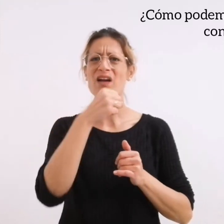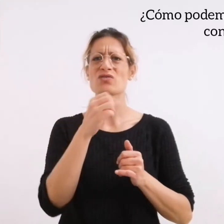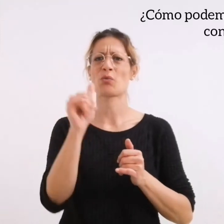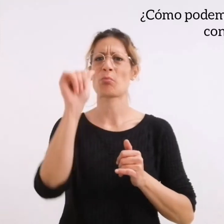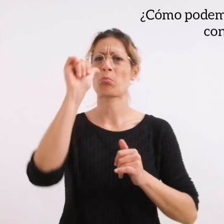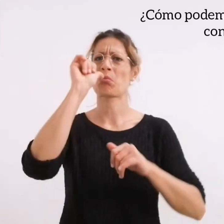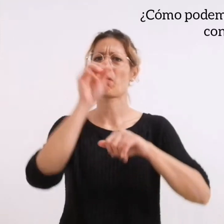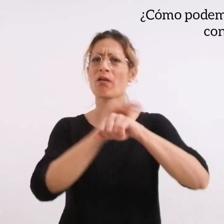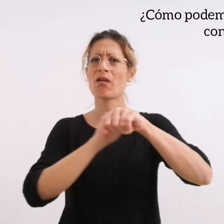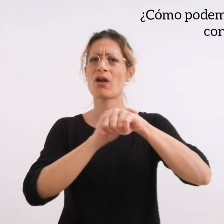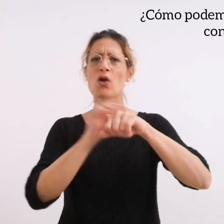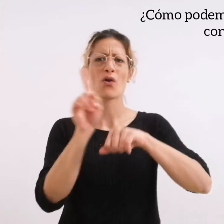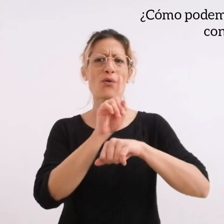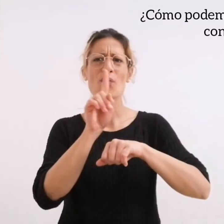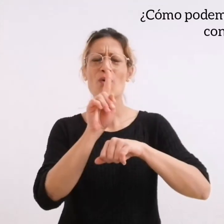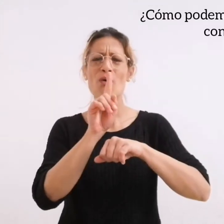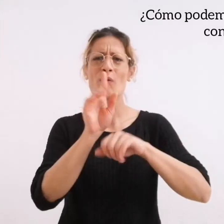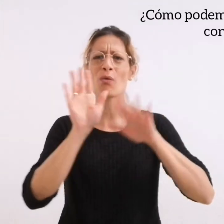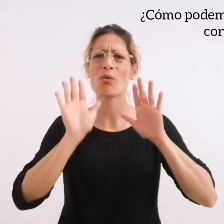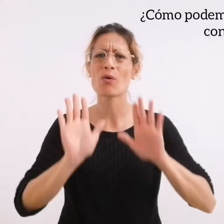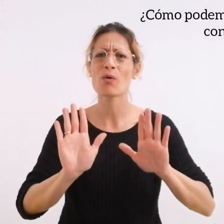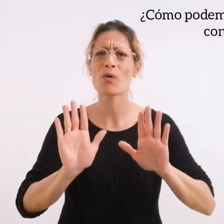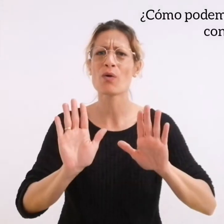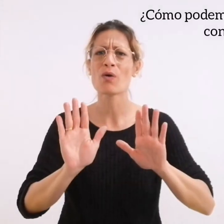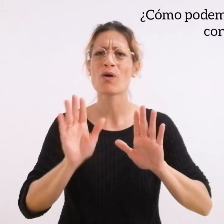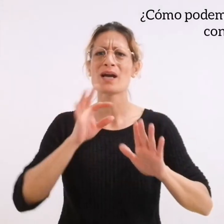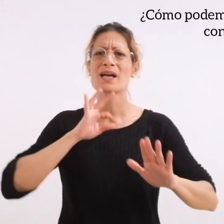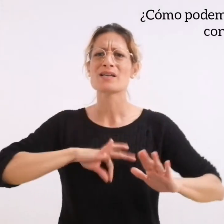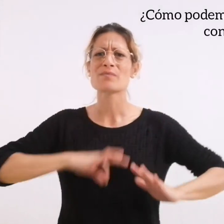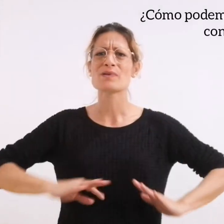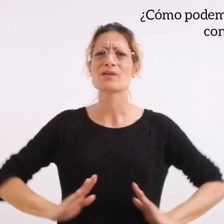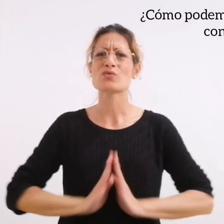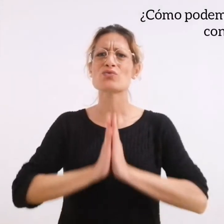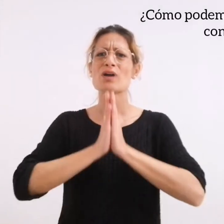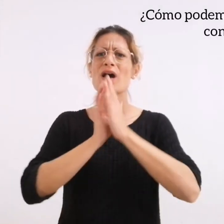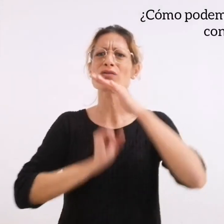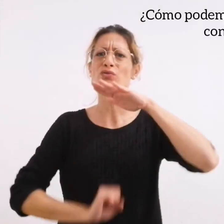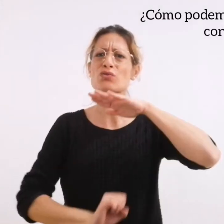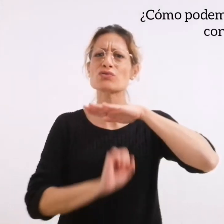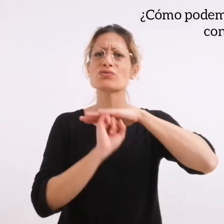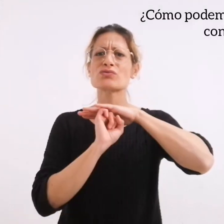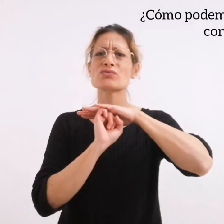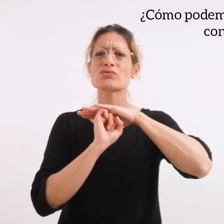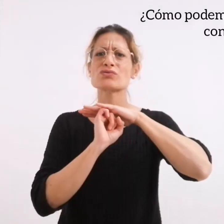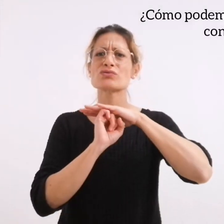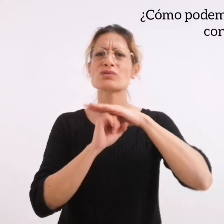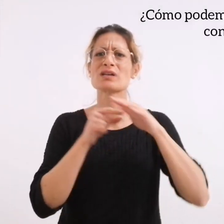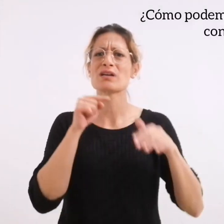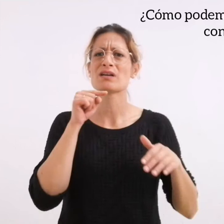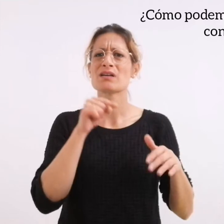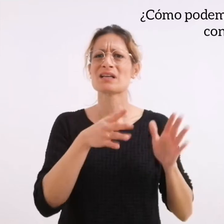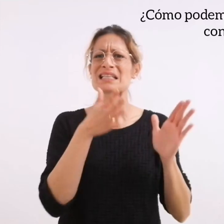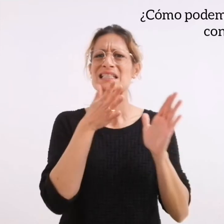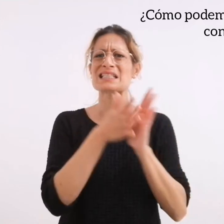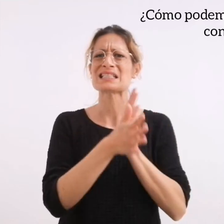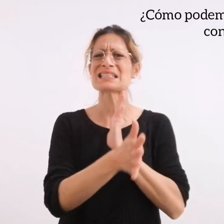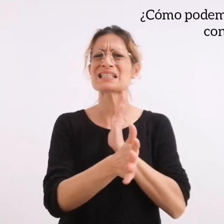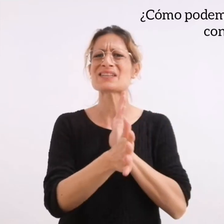del Espíritu Santo. ¿Por qué está diciendo eso? Es para explicarnos claramente qué significa ser lleno del Espíritu Santo. Cuando